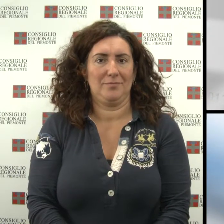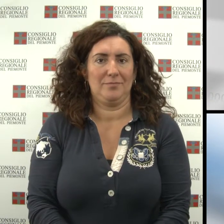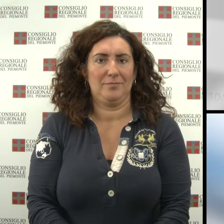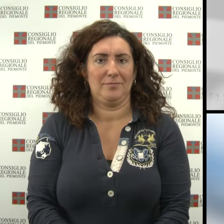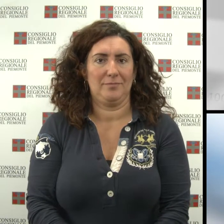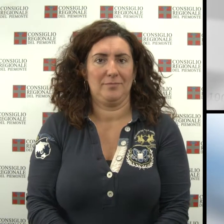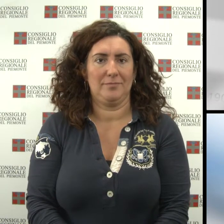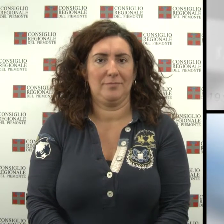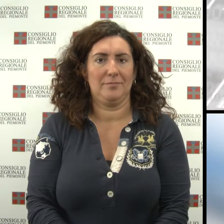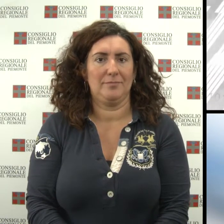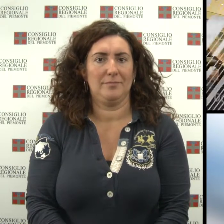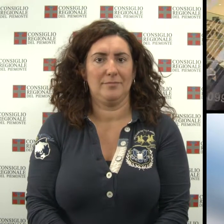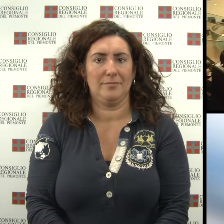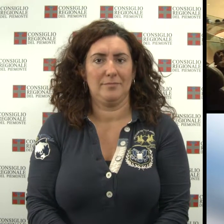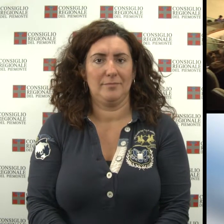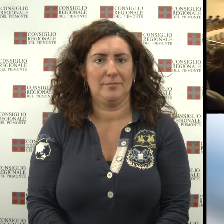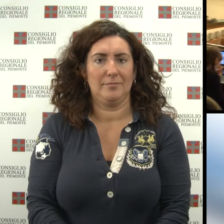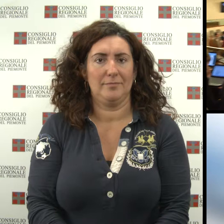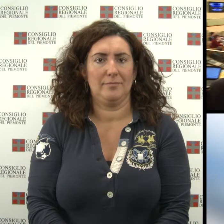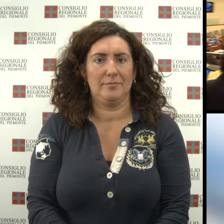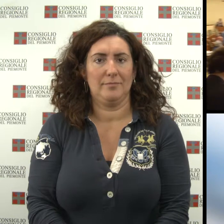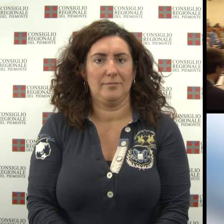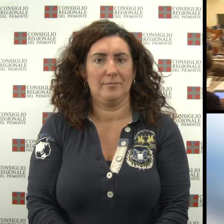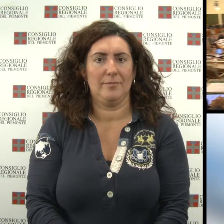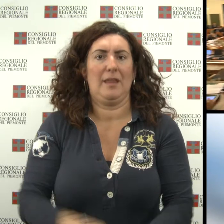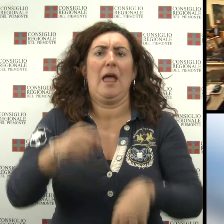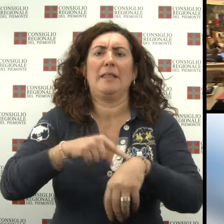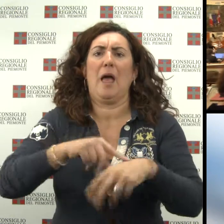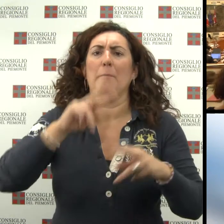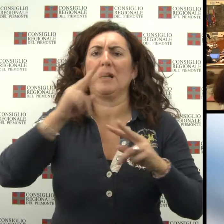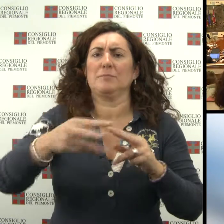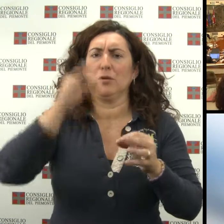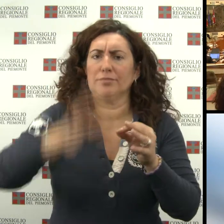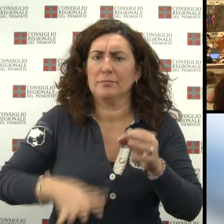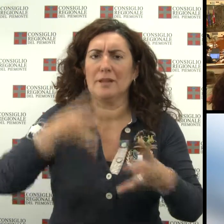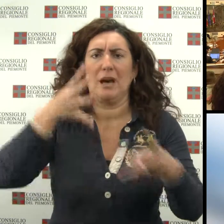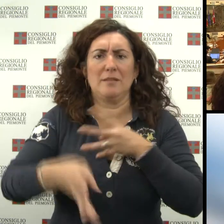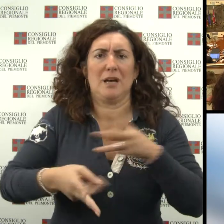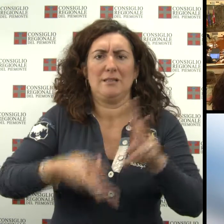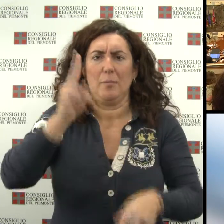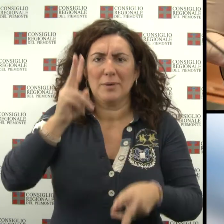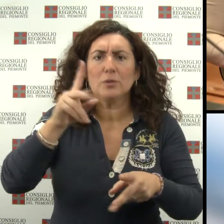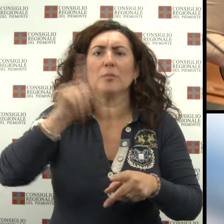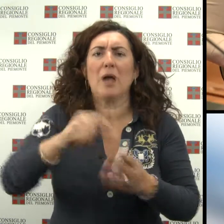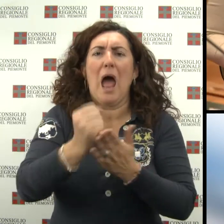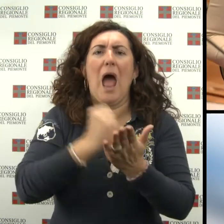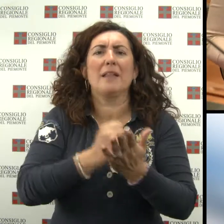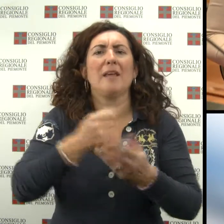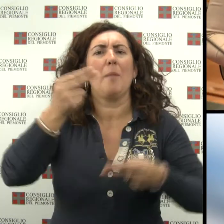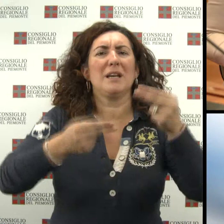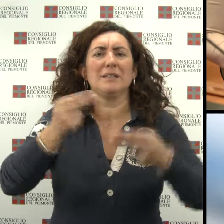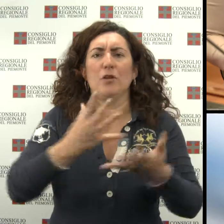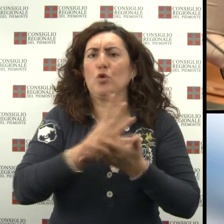In primo piano. Più trasparenza, tempi di risposta certi e celeri, digitalizzazione di tutti gli atti